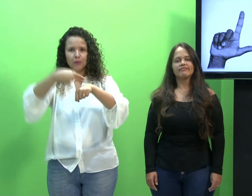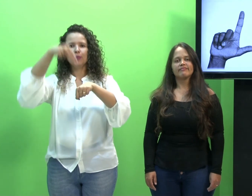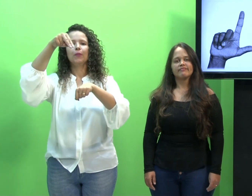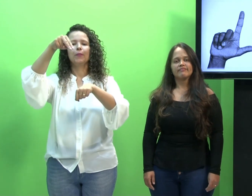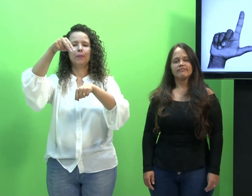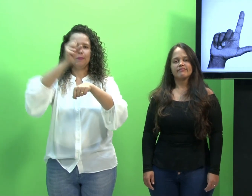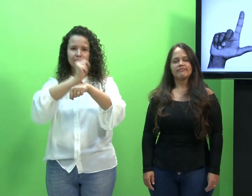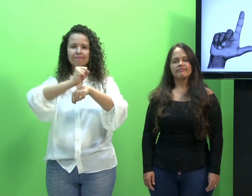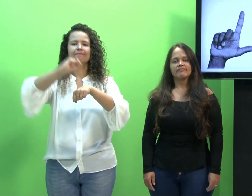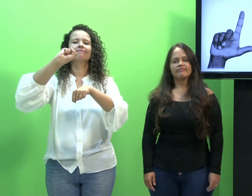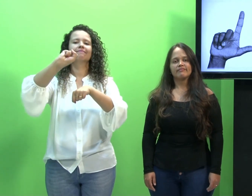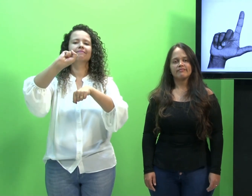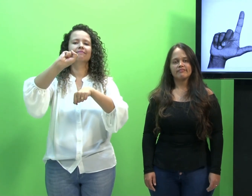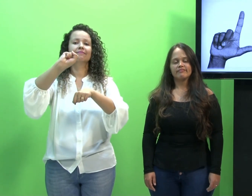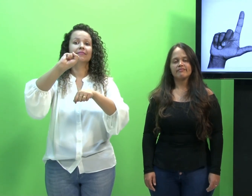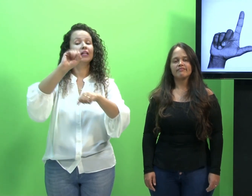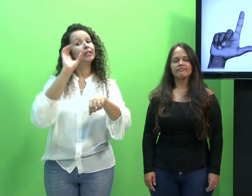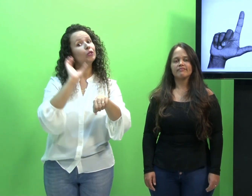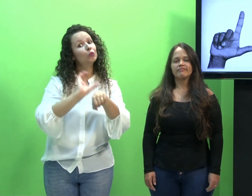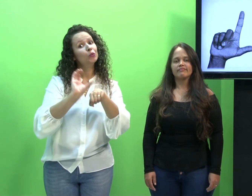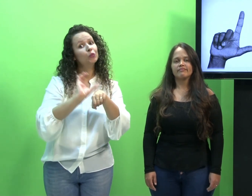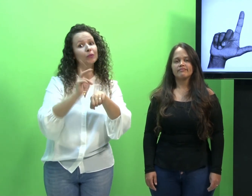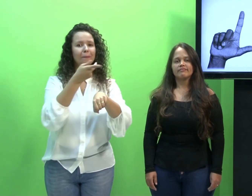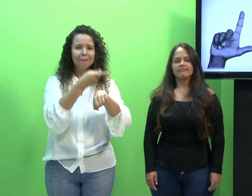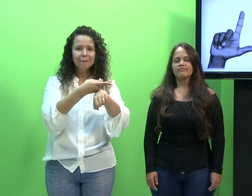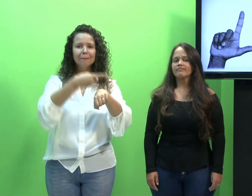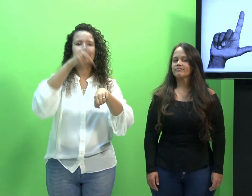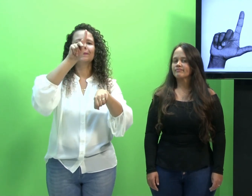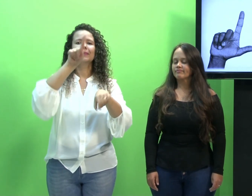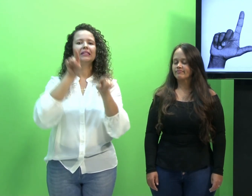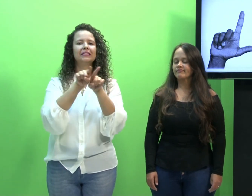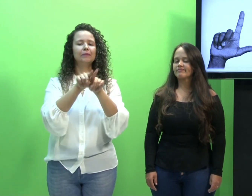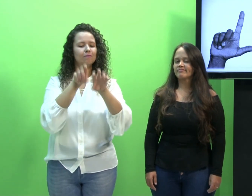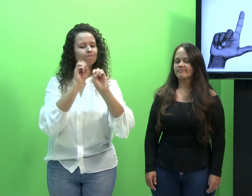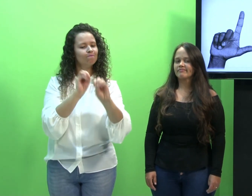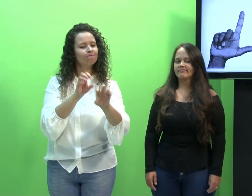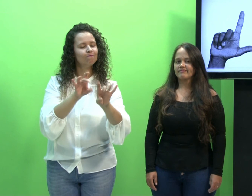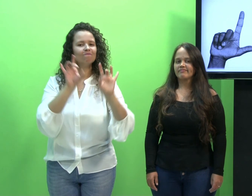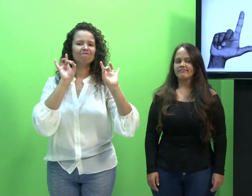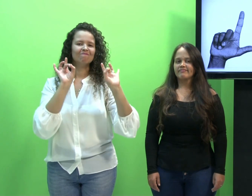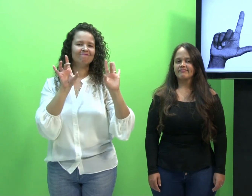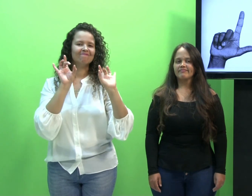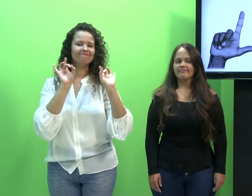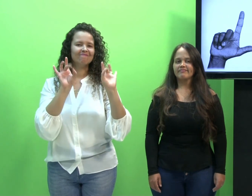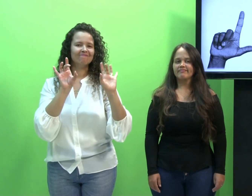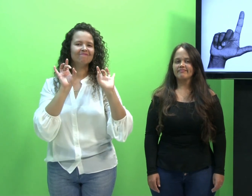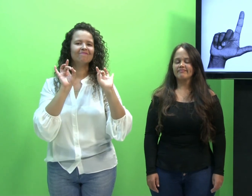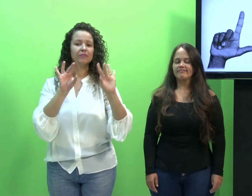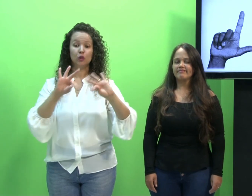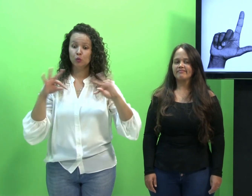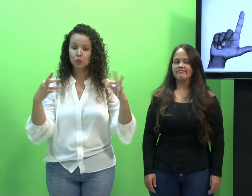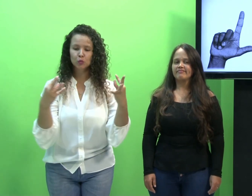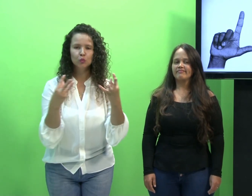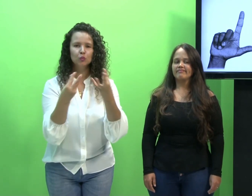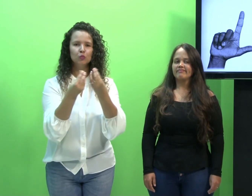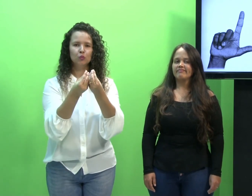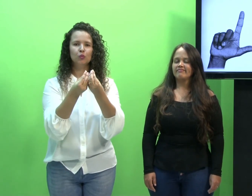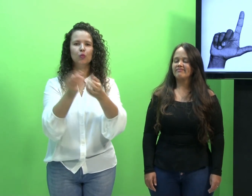de pedagogia e o curso de educação especial são considerados cursos de formação